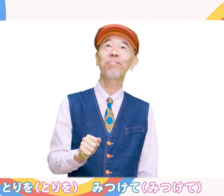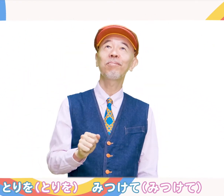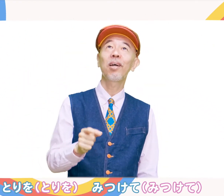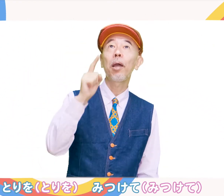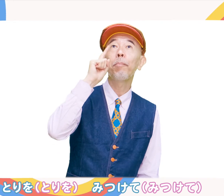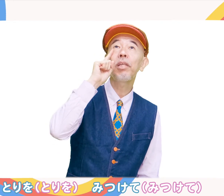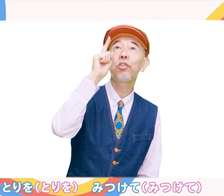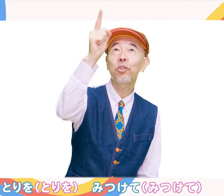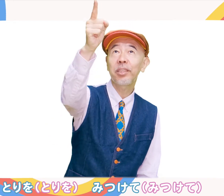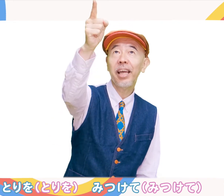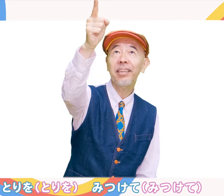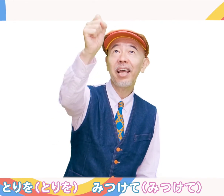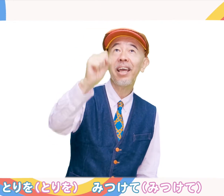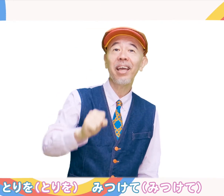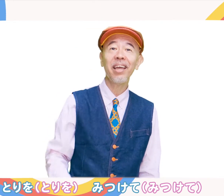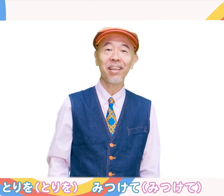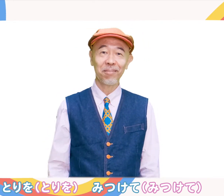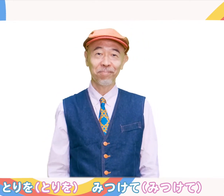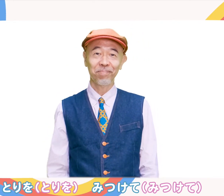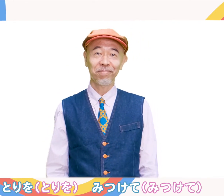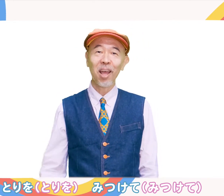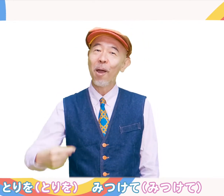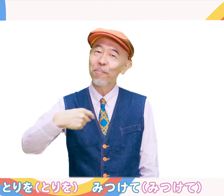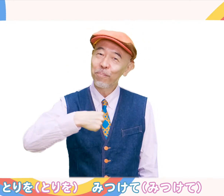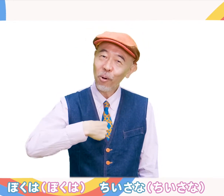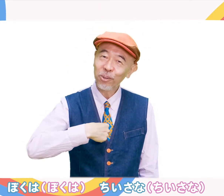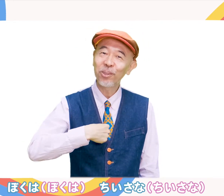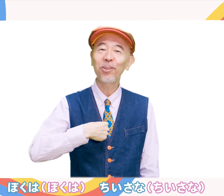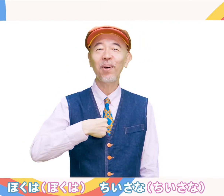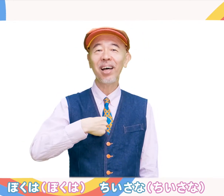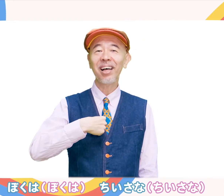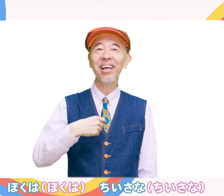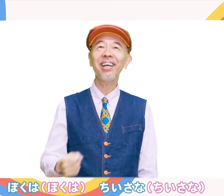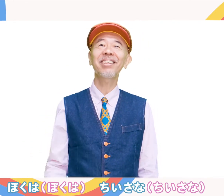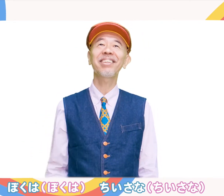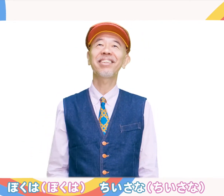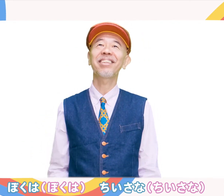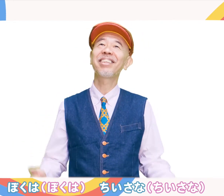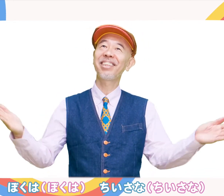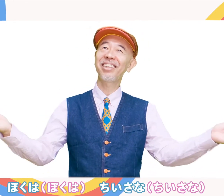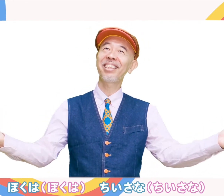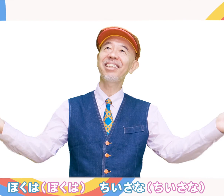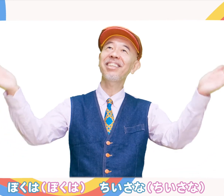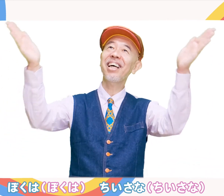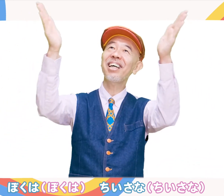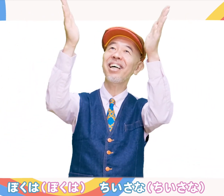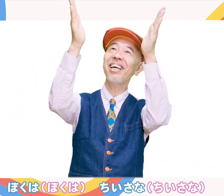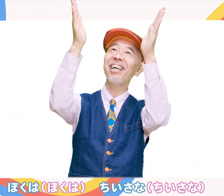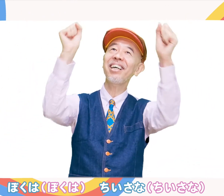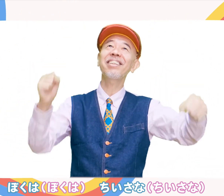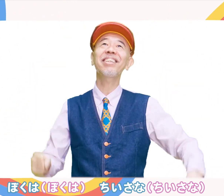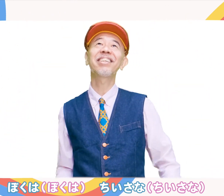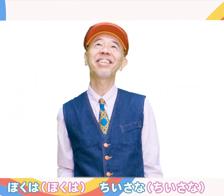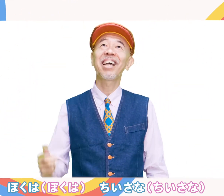風を受けよう。君は小さな